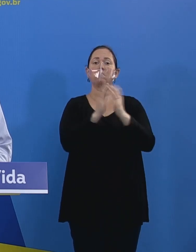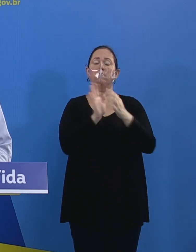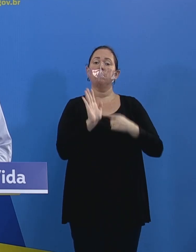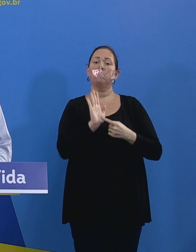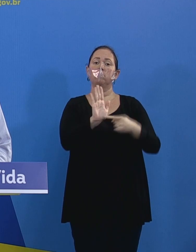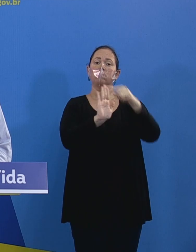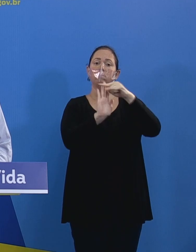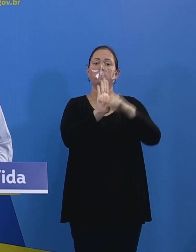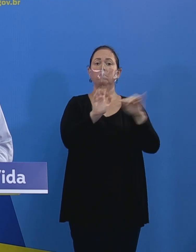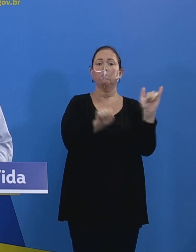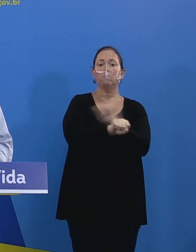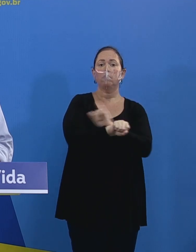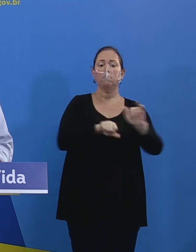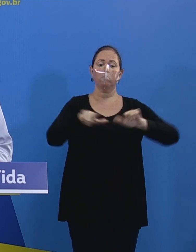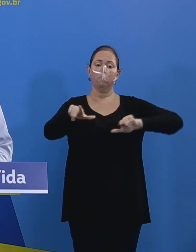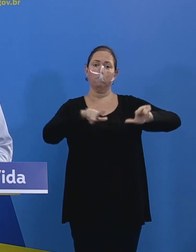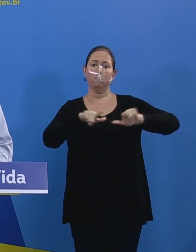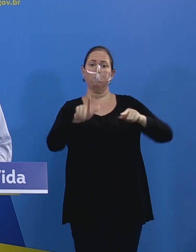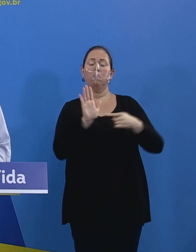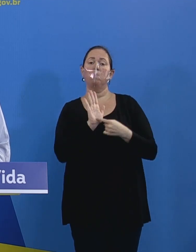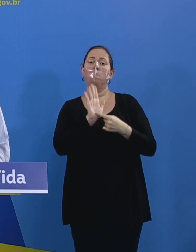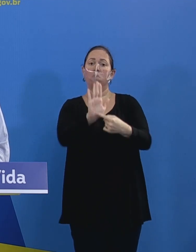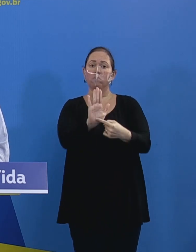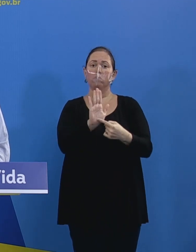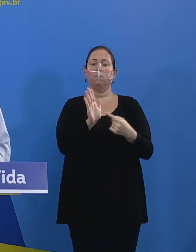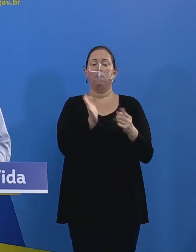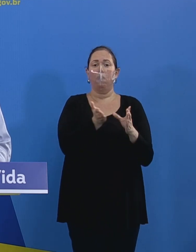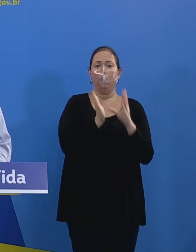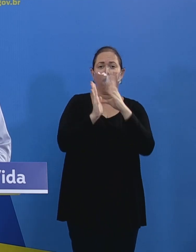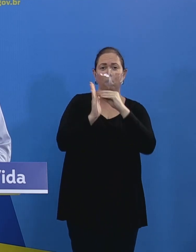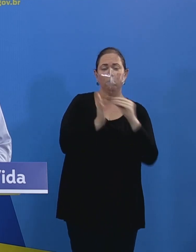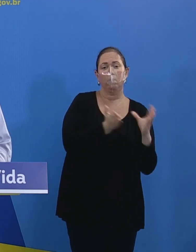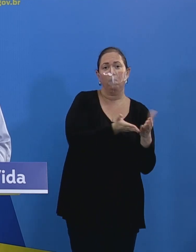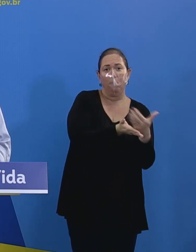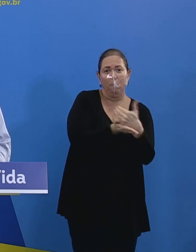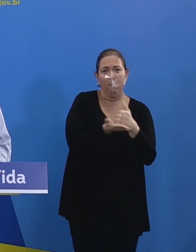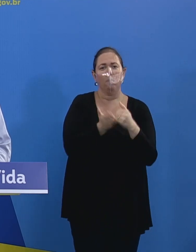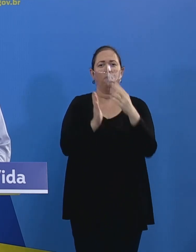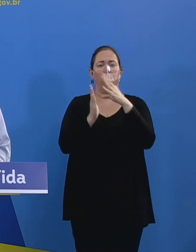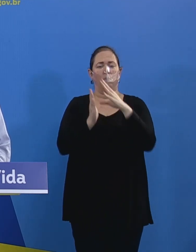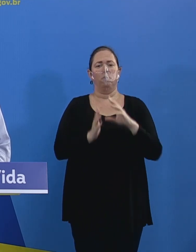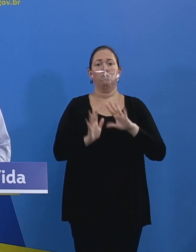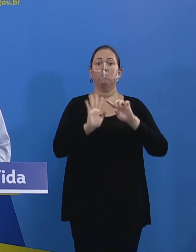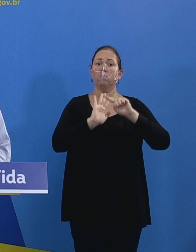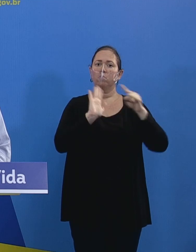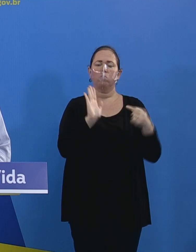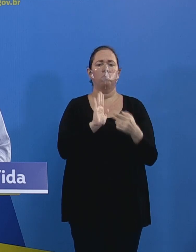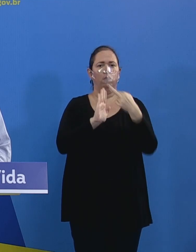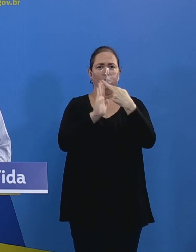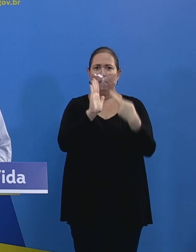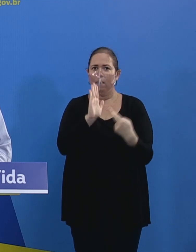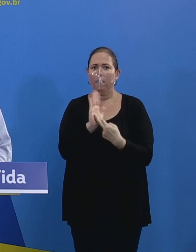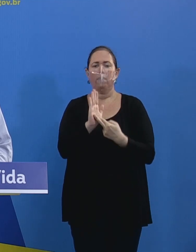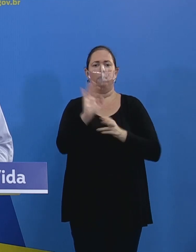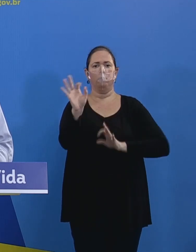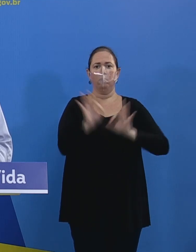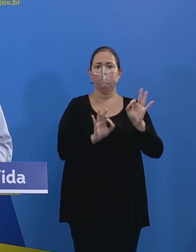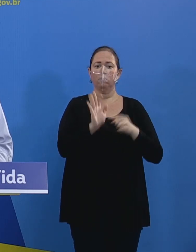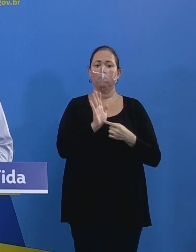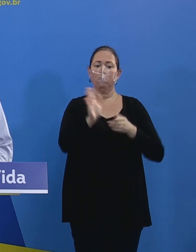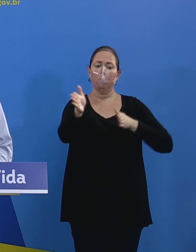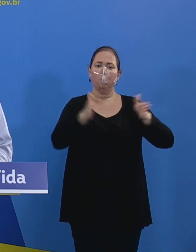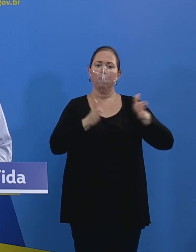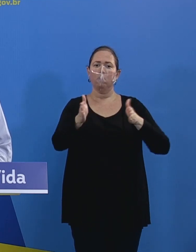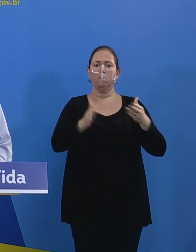metodologia de trabalho, de apresentar o dado, de apresentar os protocolos, os planos que estão realizados para essa etapa